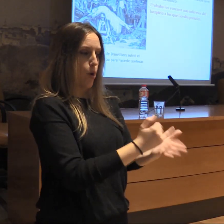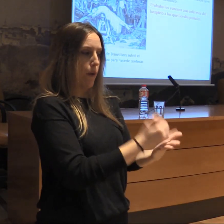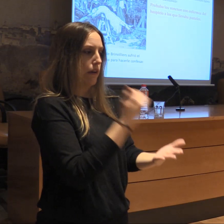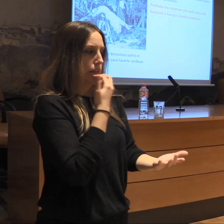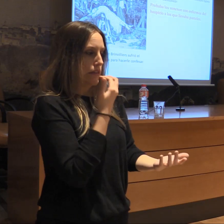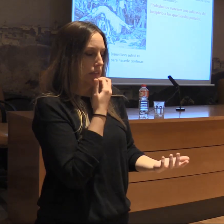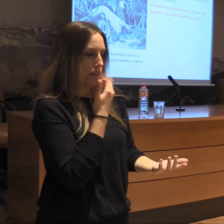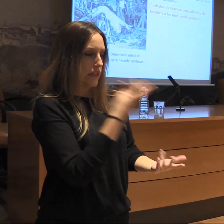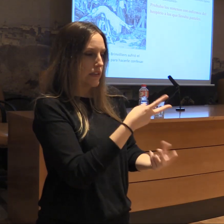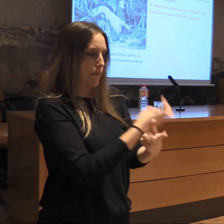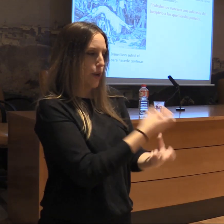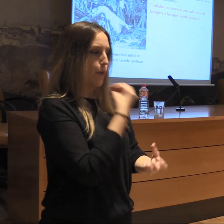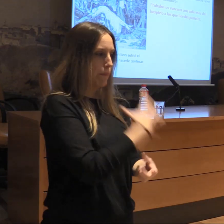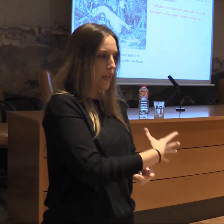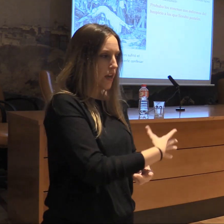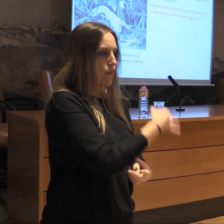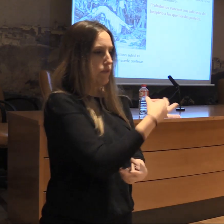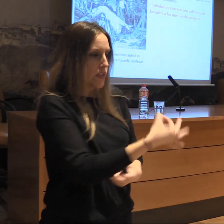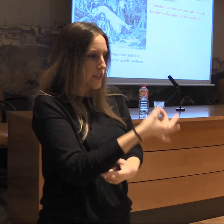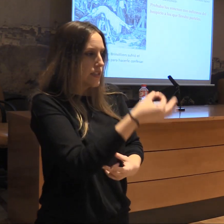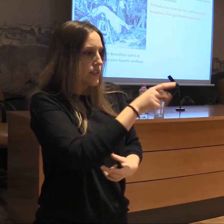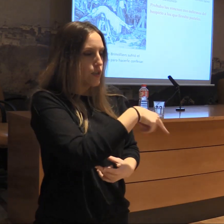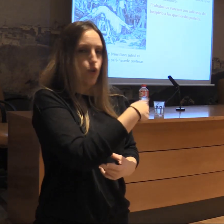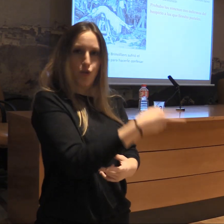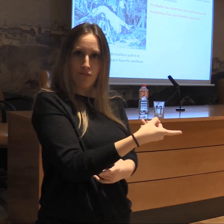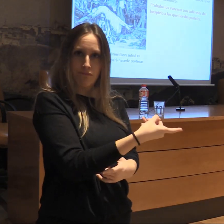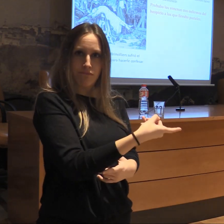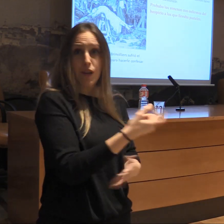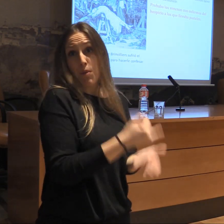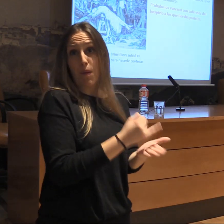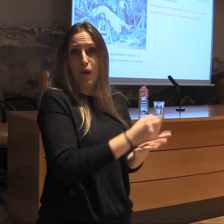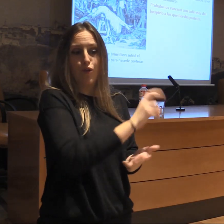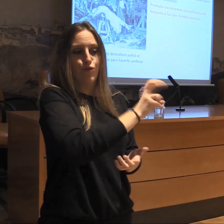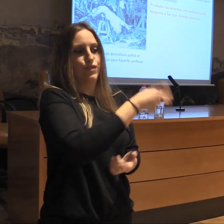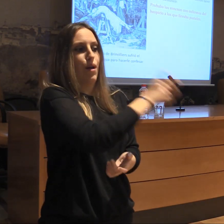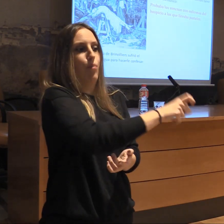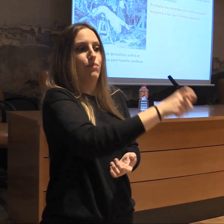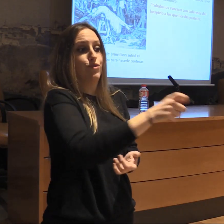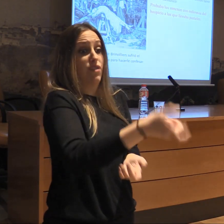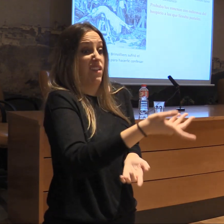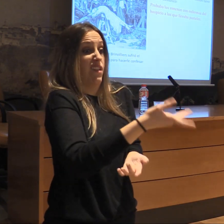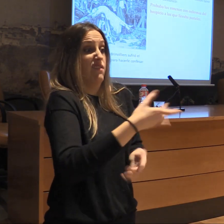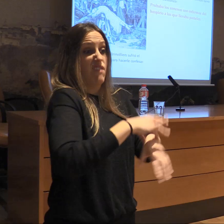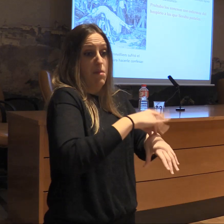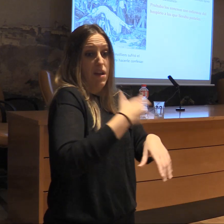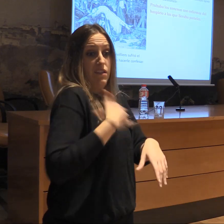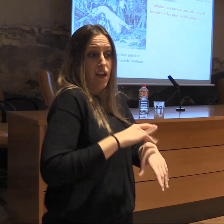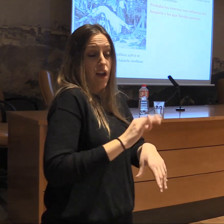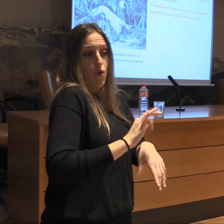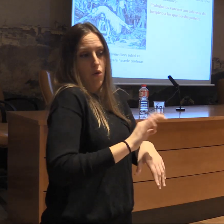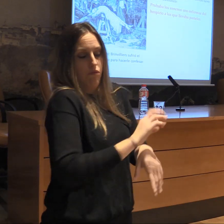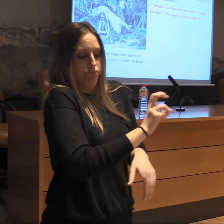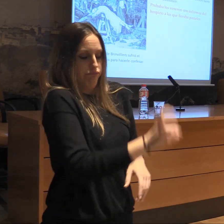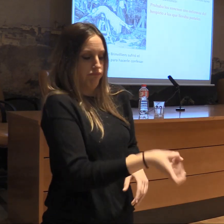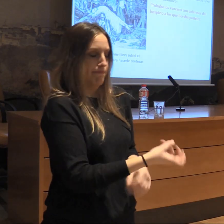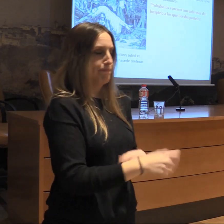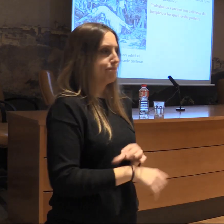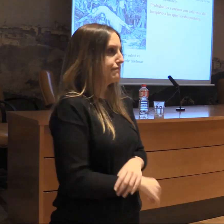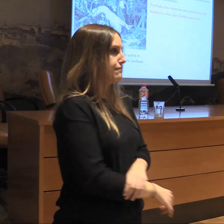los mejores, los más eficientes venenos. El arsénico era el rey de los venenos en todos estos casos.